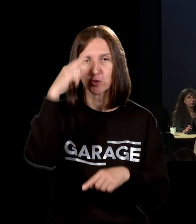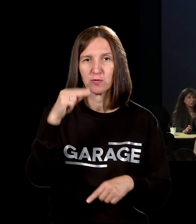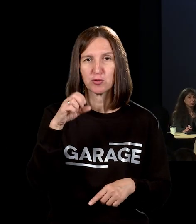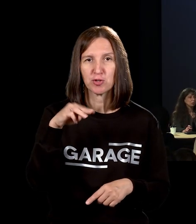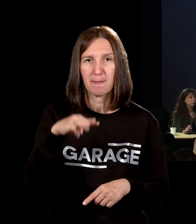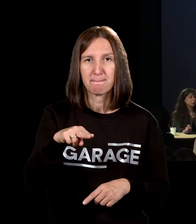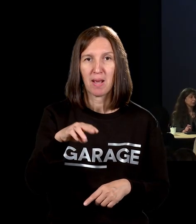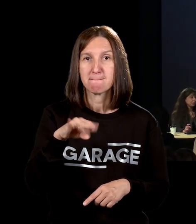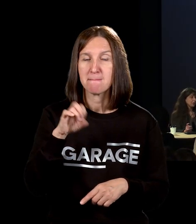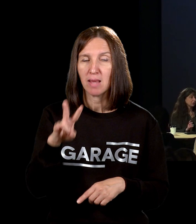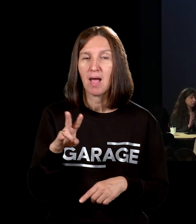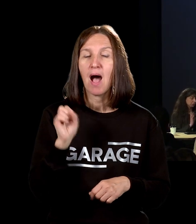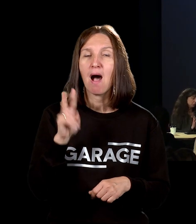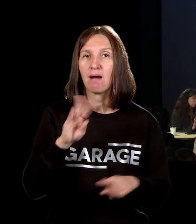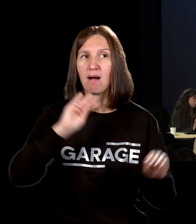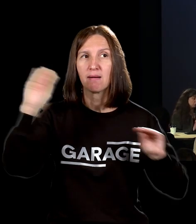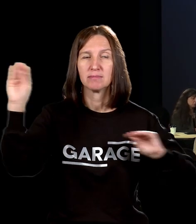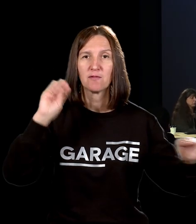постоянными как бы, фигурами